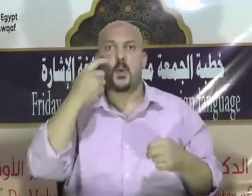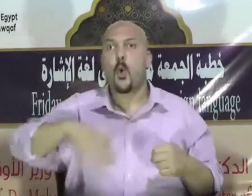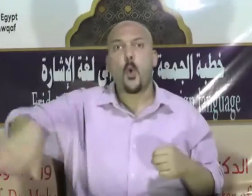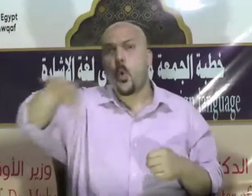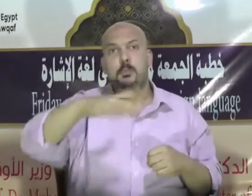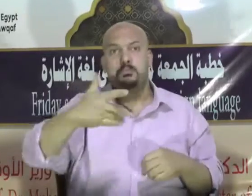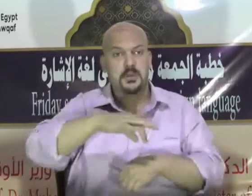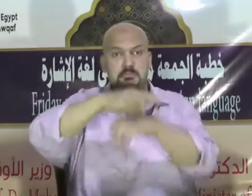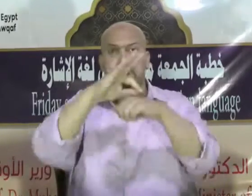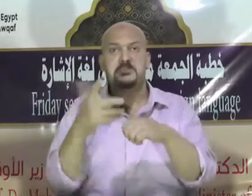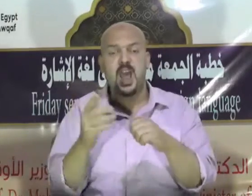من تراب.